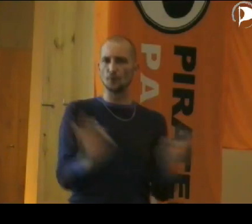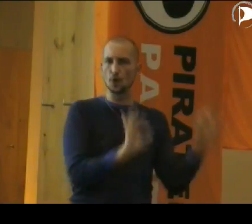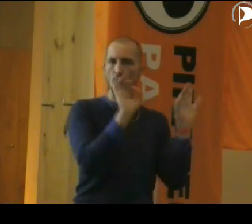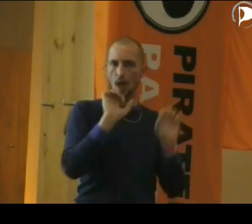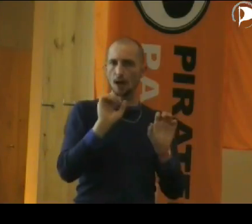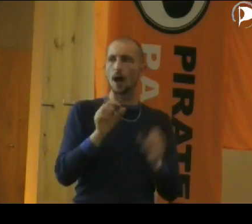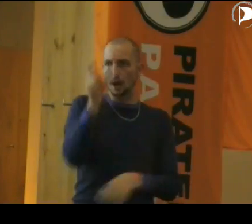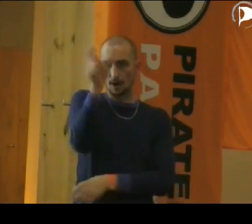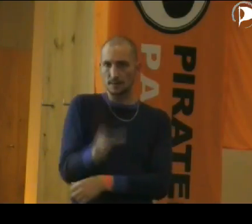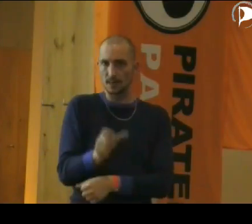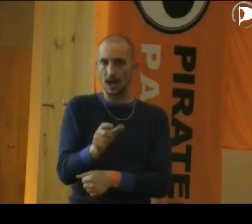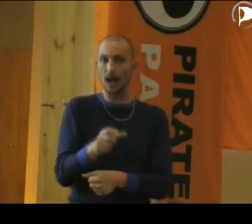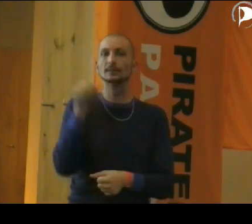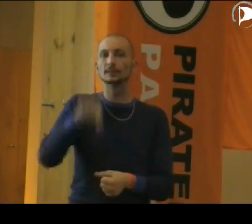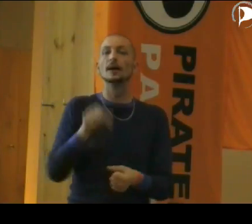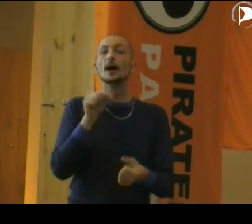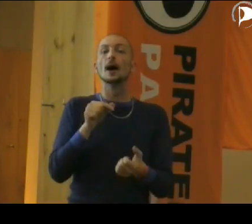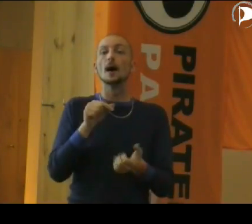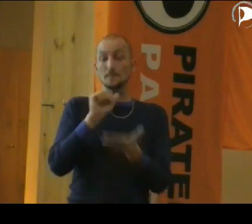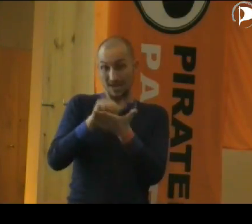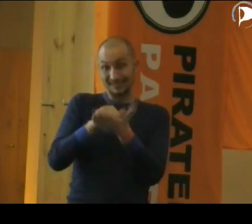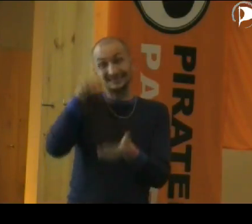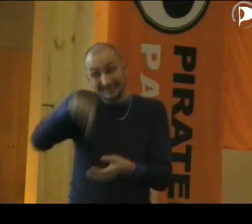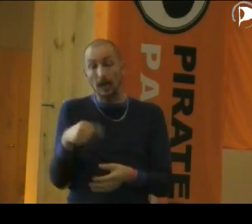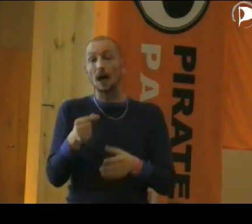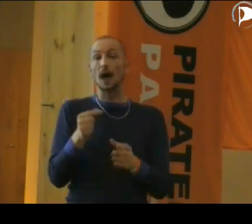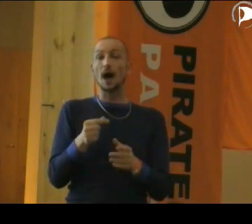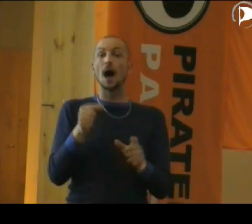koordination der partie noch eine zentrale aufgabe nämlich